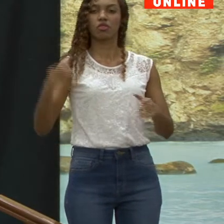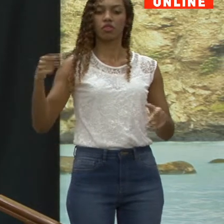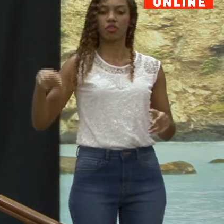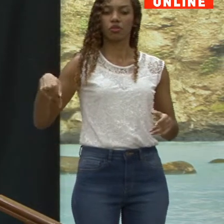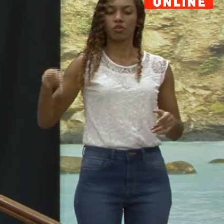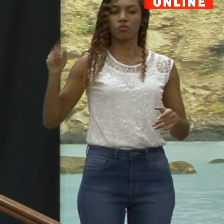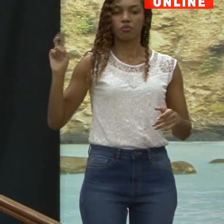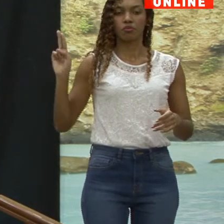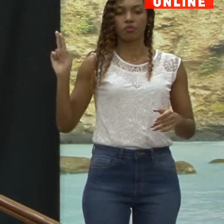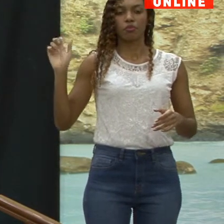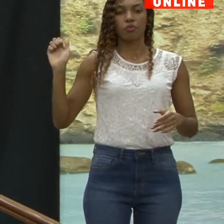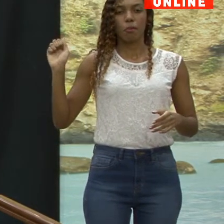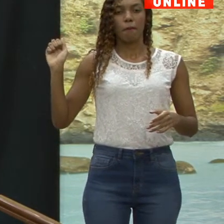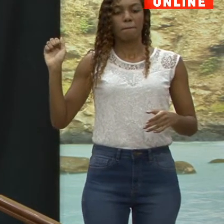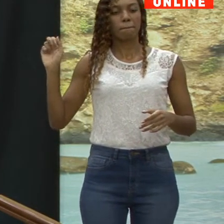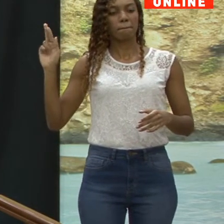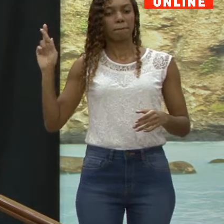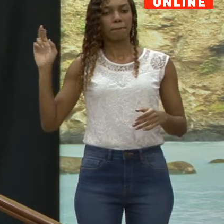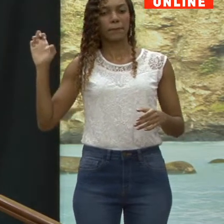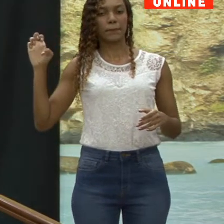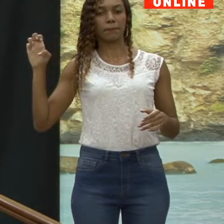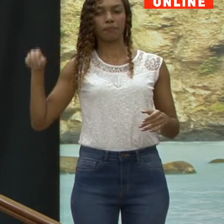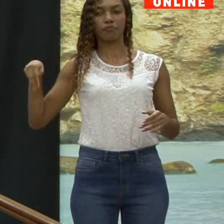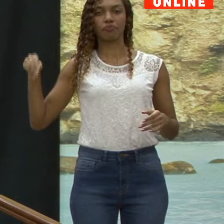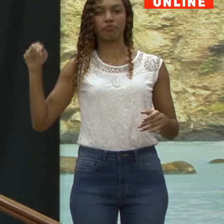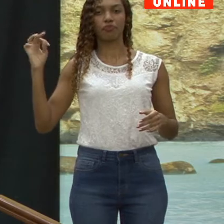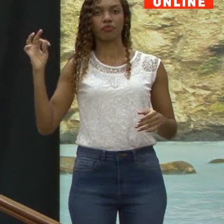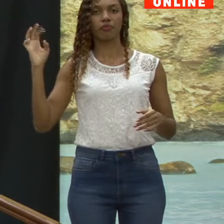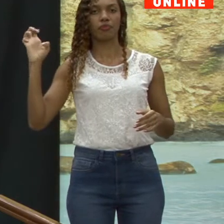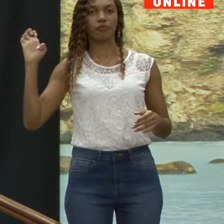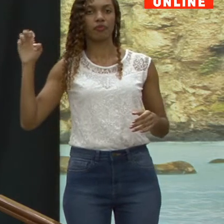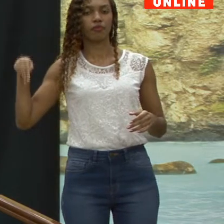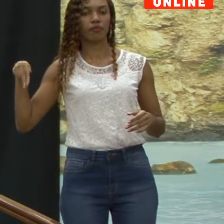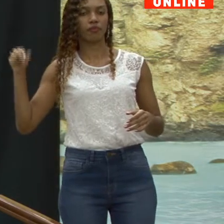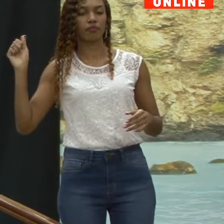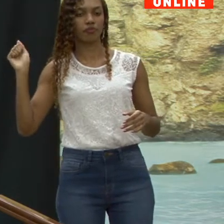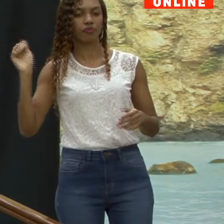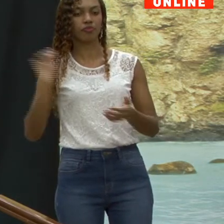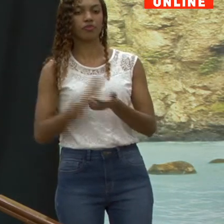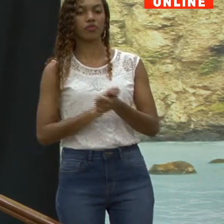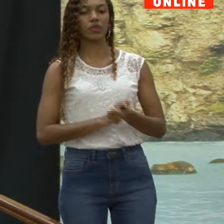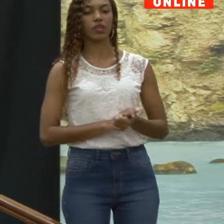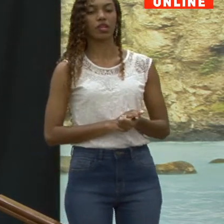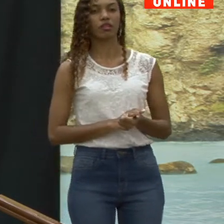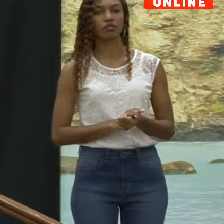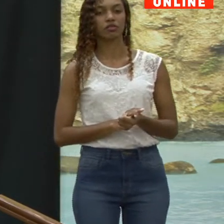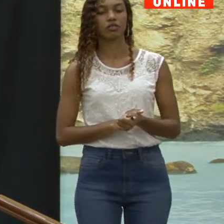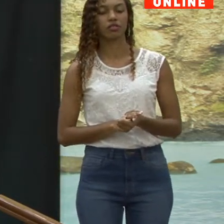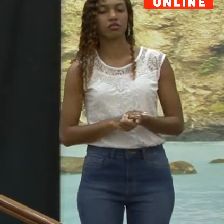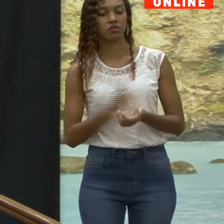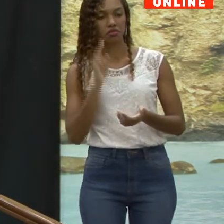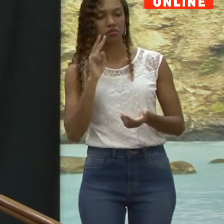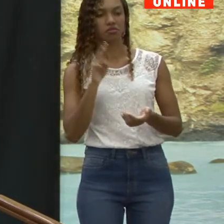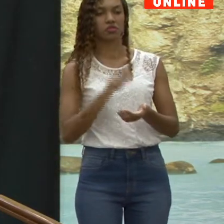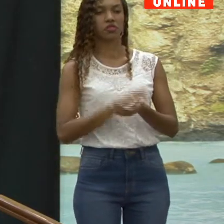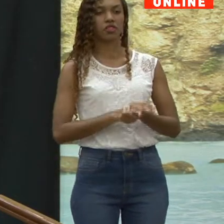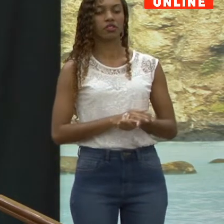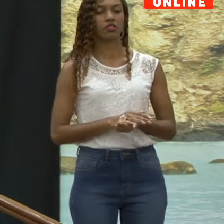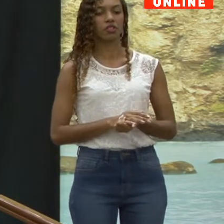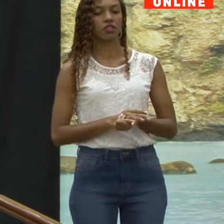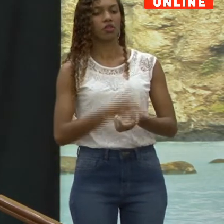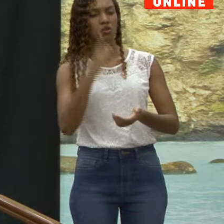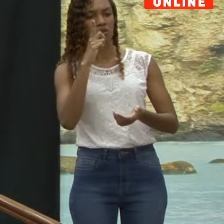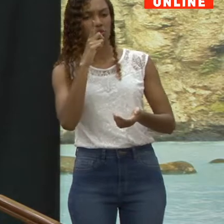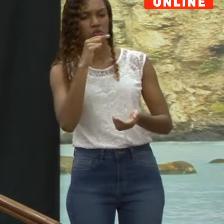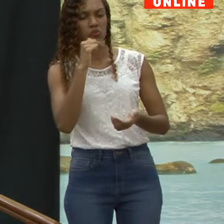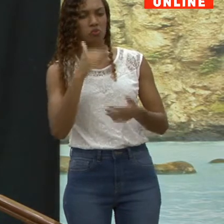Olha bem, primeiro, ele sequer, quando a água seca, ele não tem para